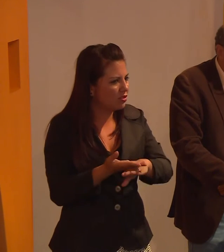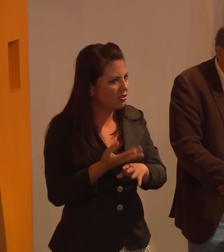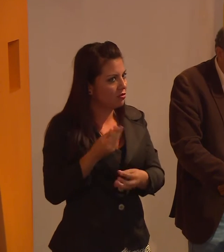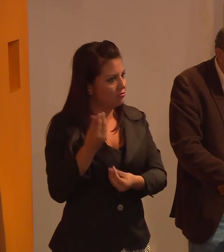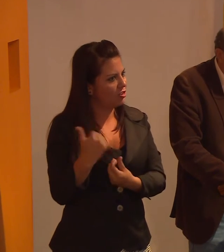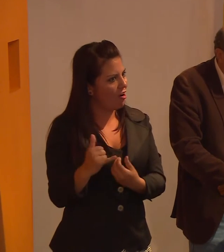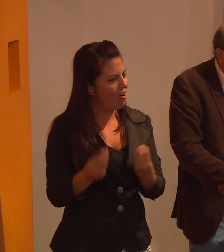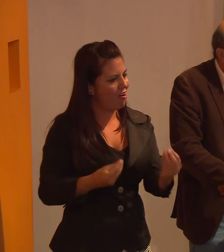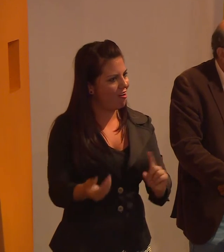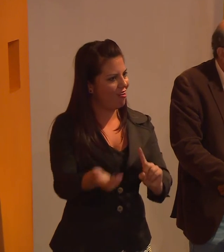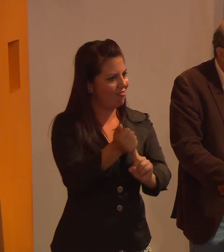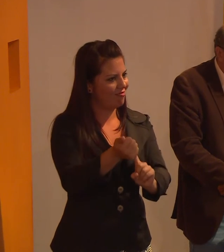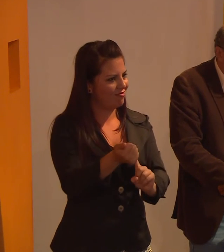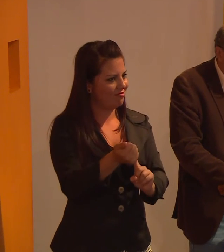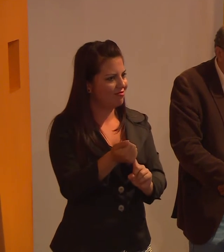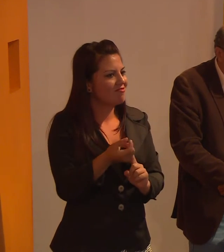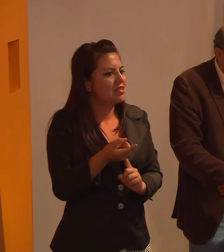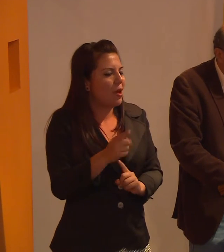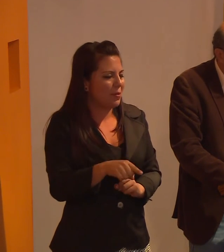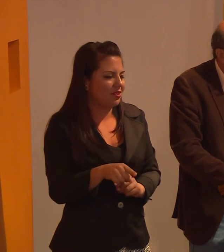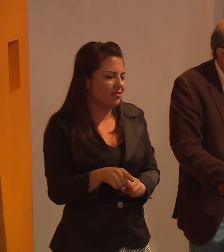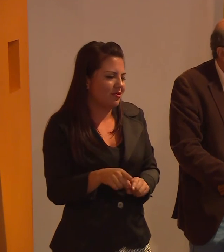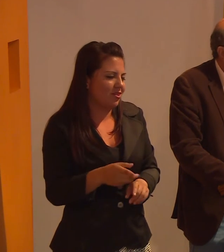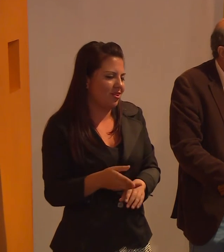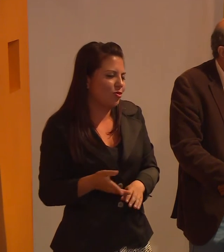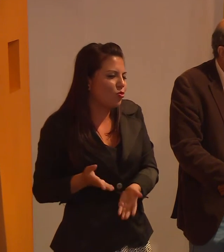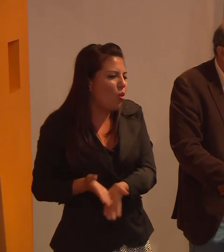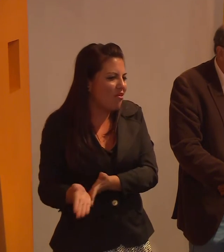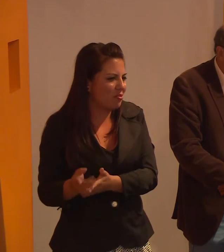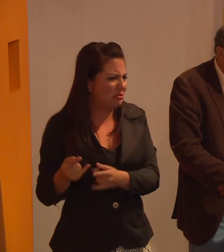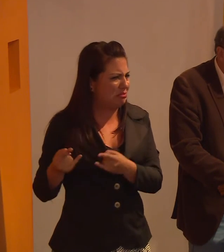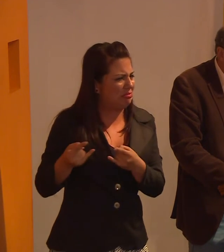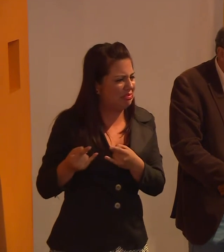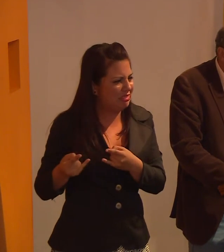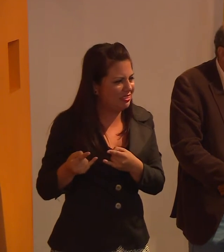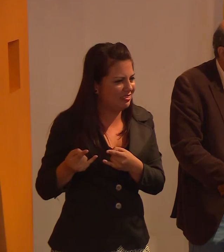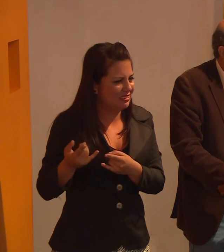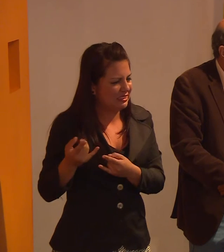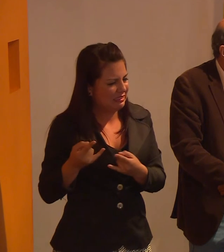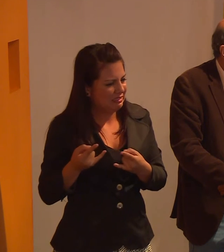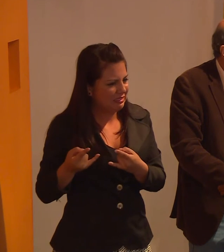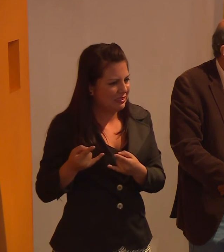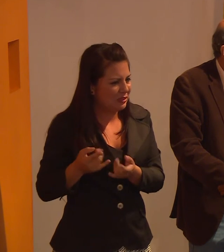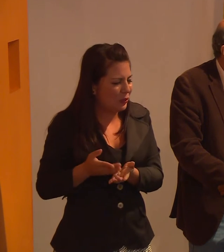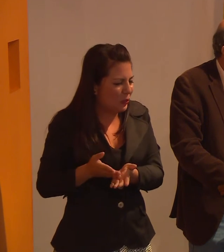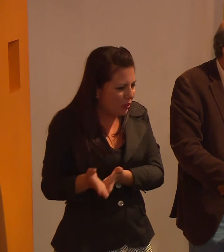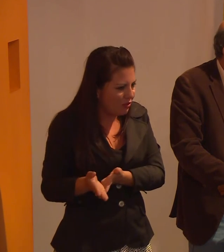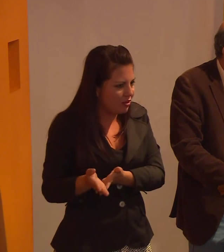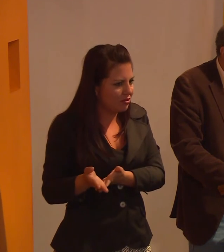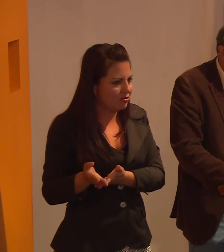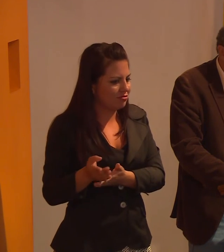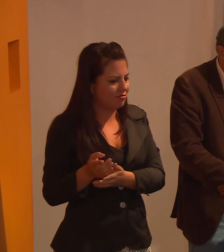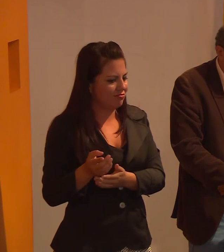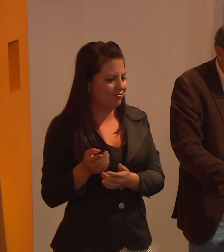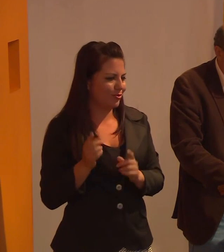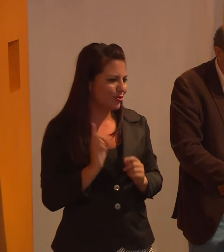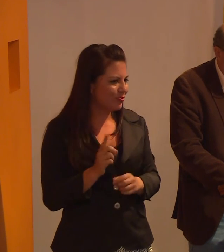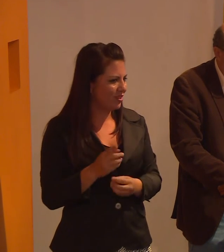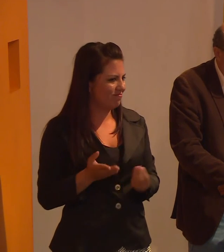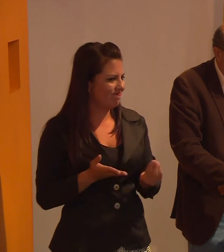logros, pero también de tensiones configurativas sobre nuestras propias